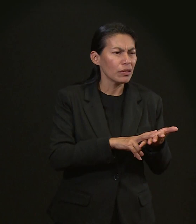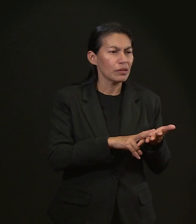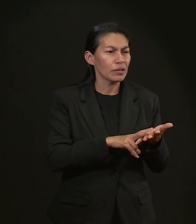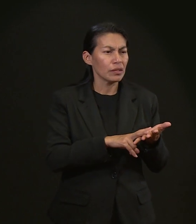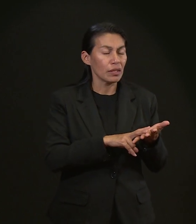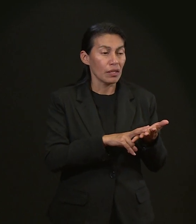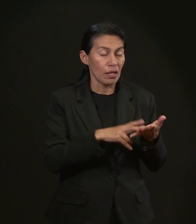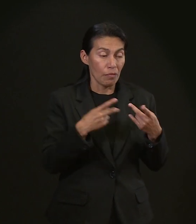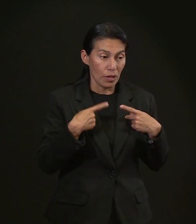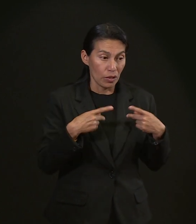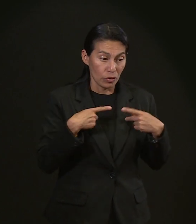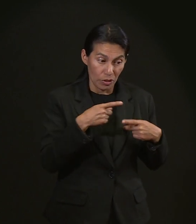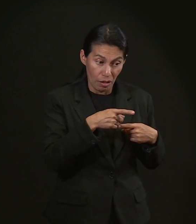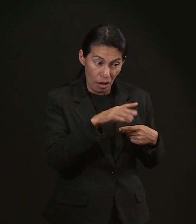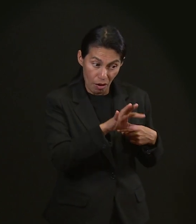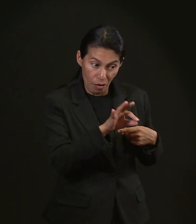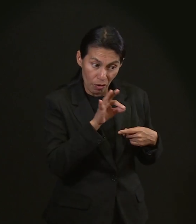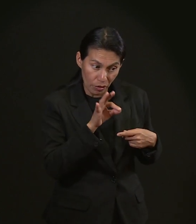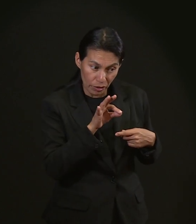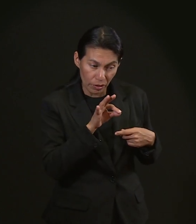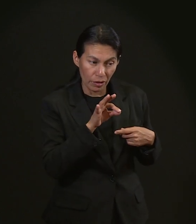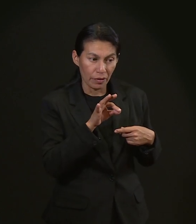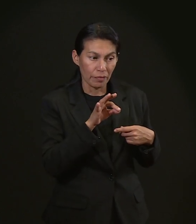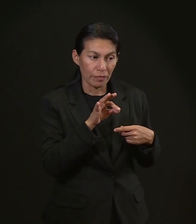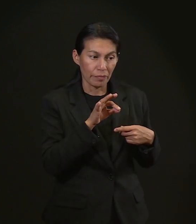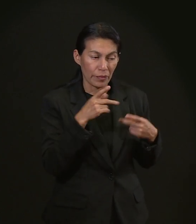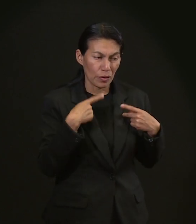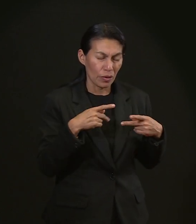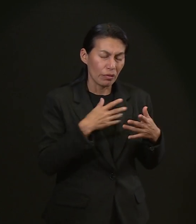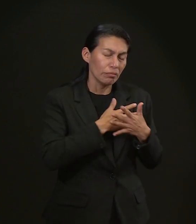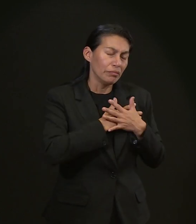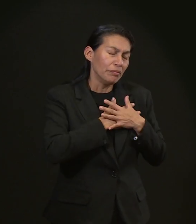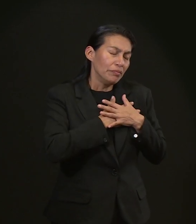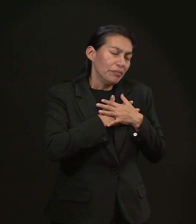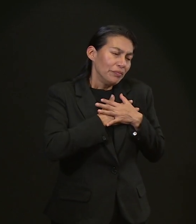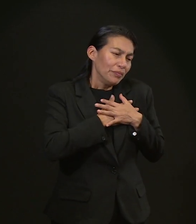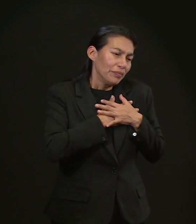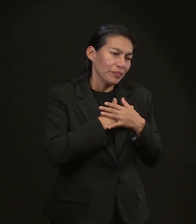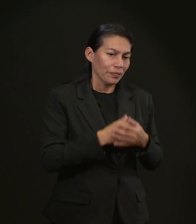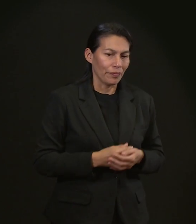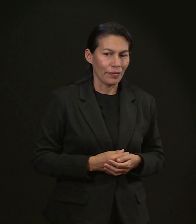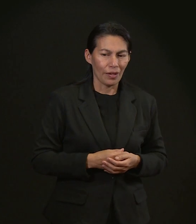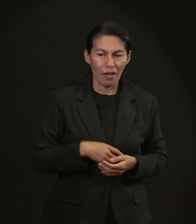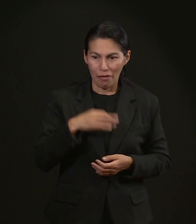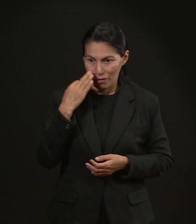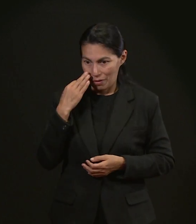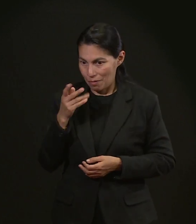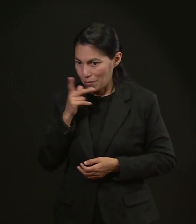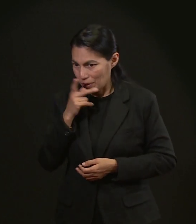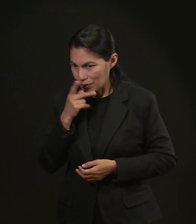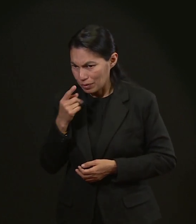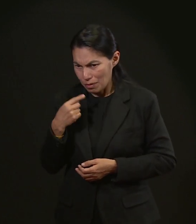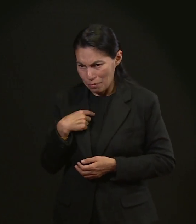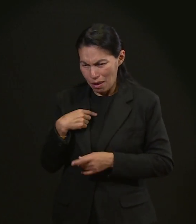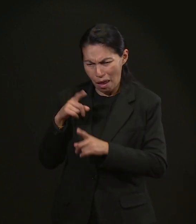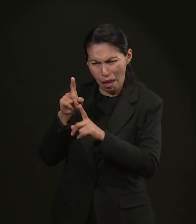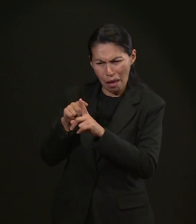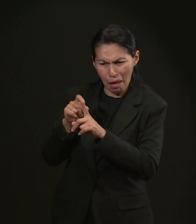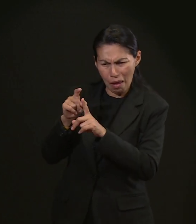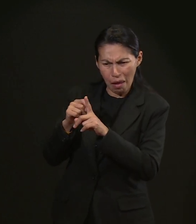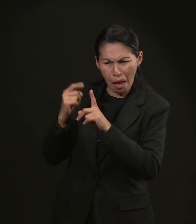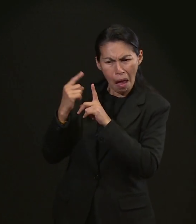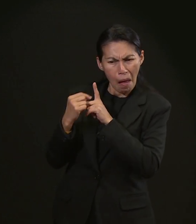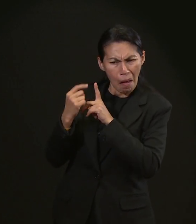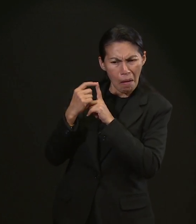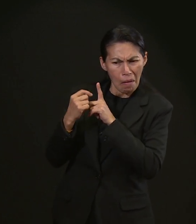que esperas encontrar en la persona amada hasta si se burlaban luego